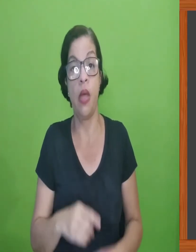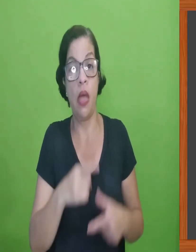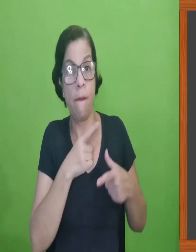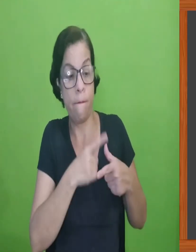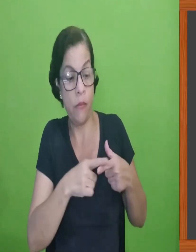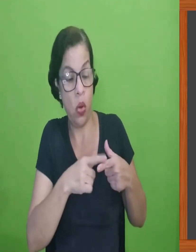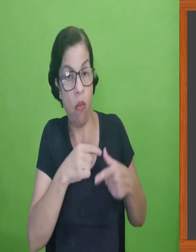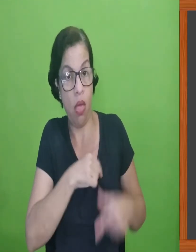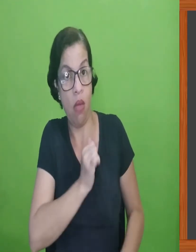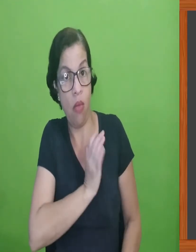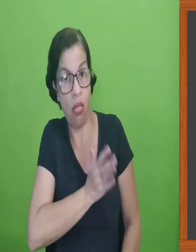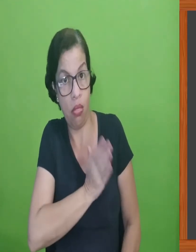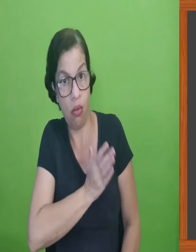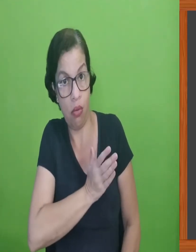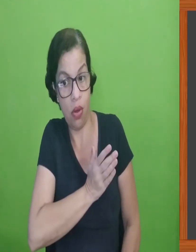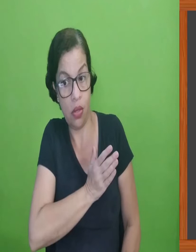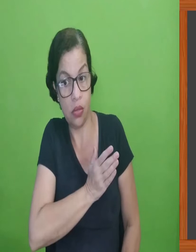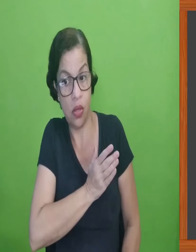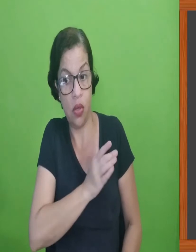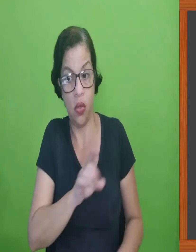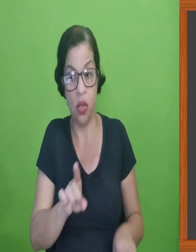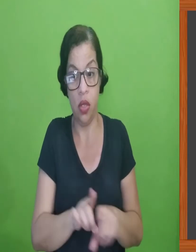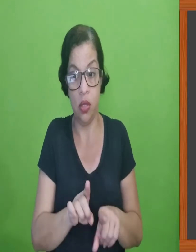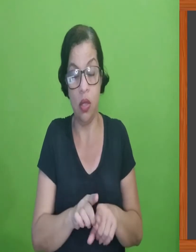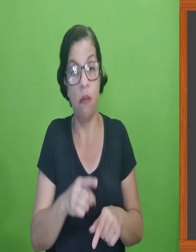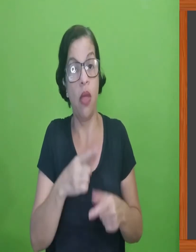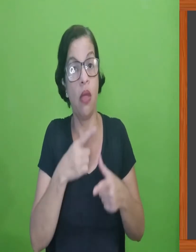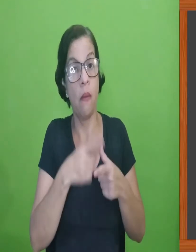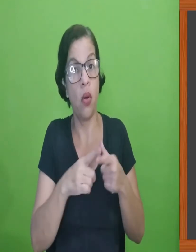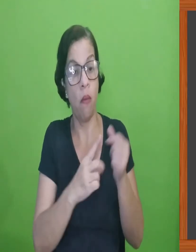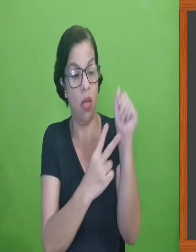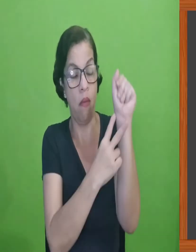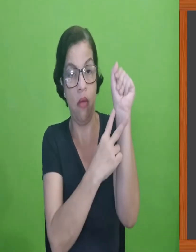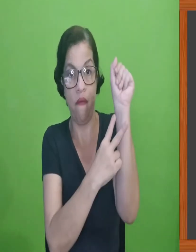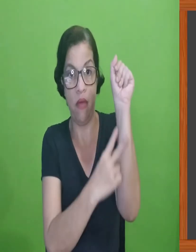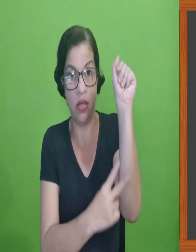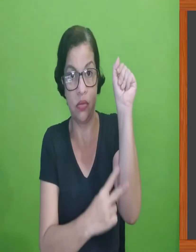insuficiência cardíaca congestiva e insuficiência vascular periférica.